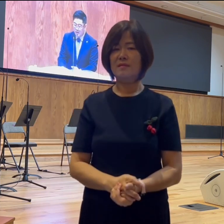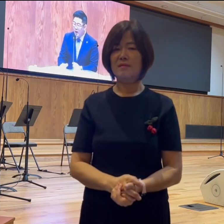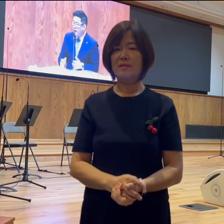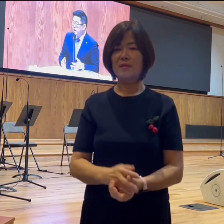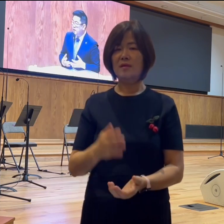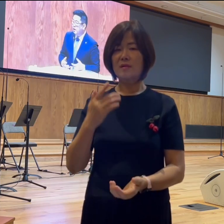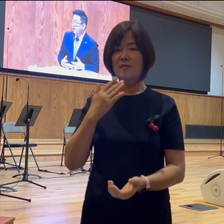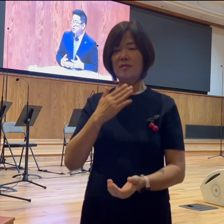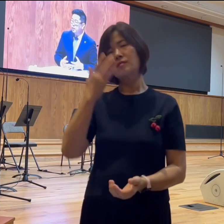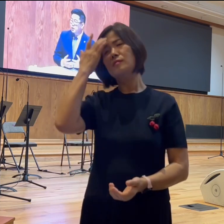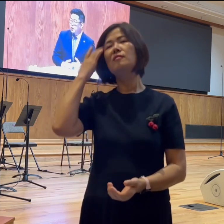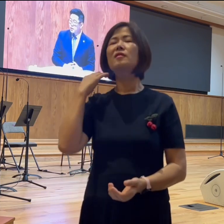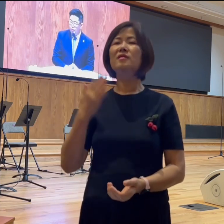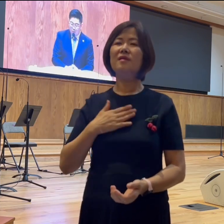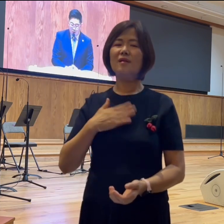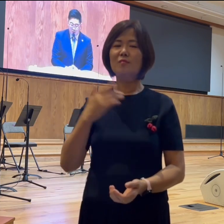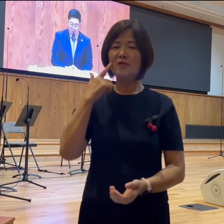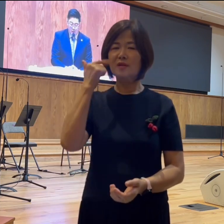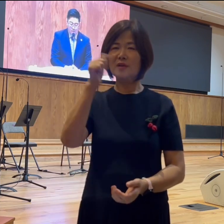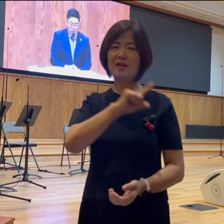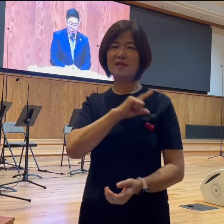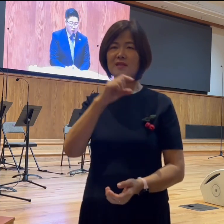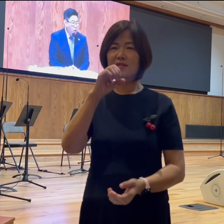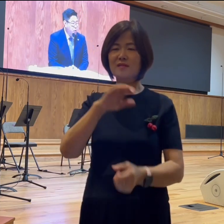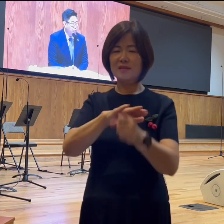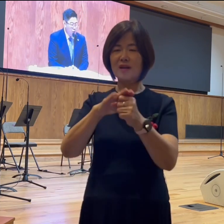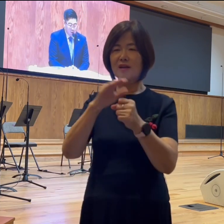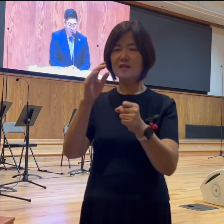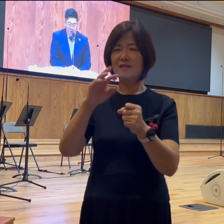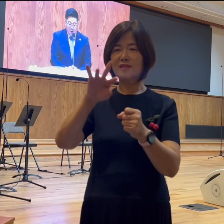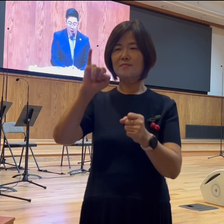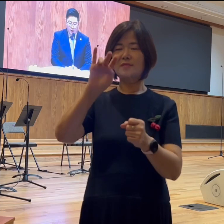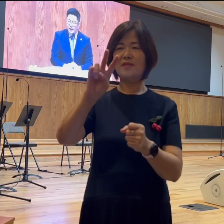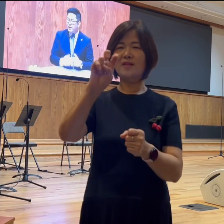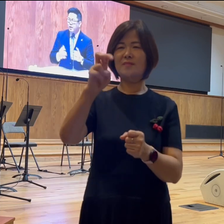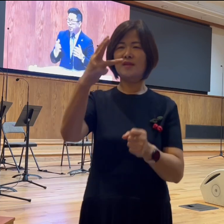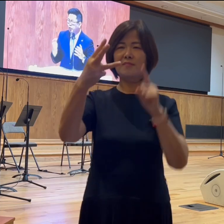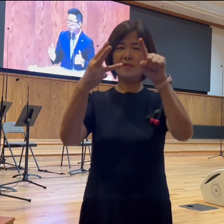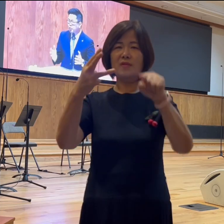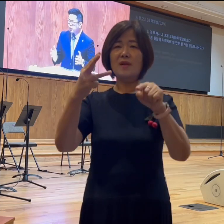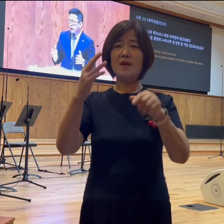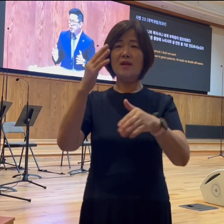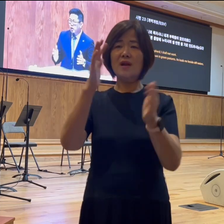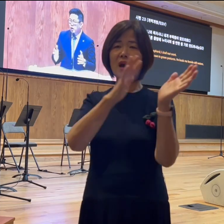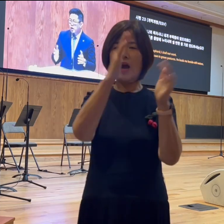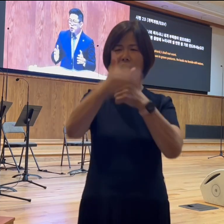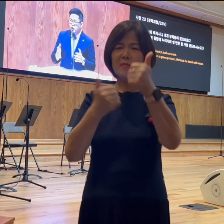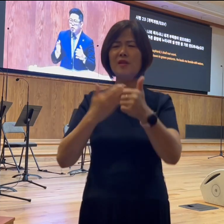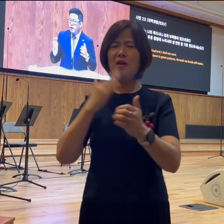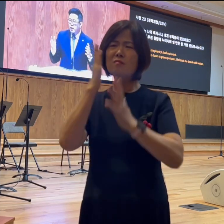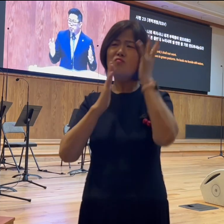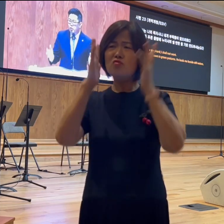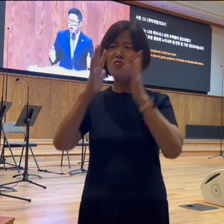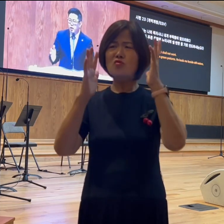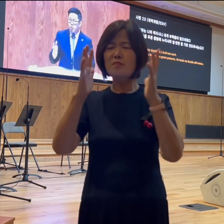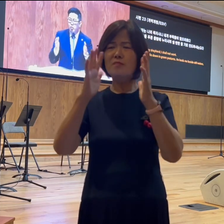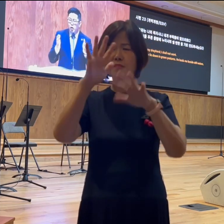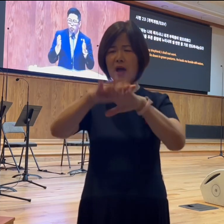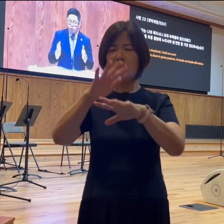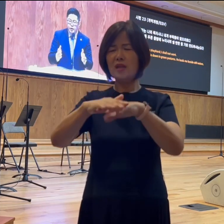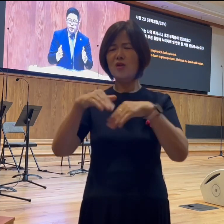제가 가장 사랑하는 시편 23편 말씀을 우리가 떠올려 보아도요, 그가 나를 푸른 풀밭과 쉴만한